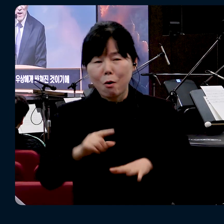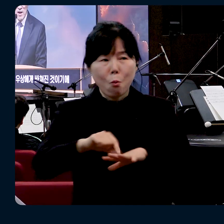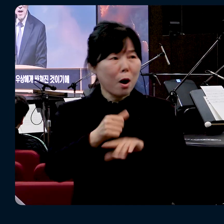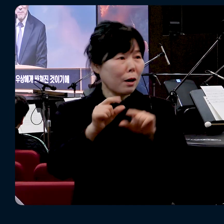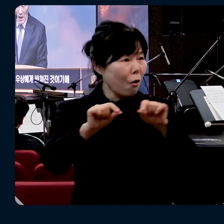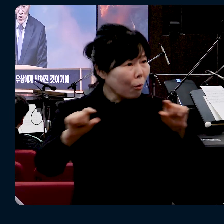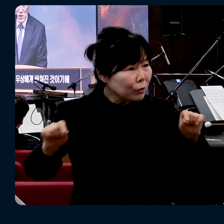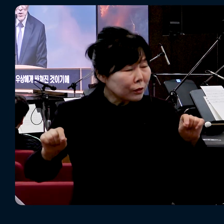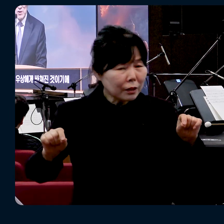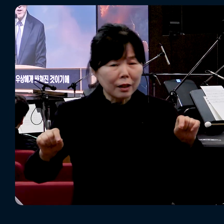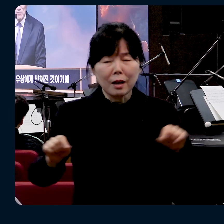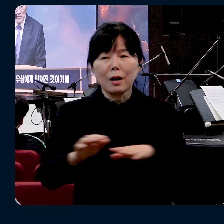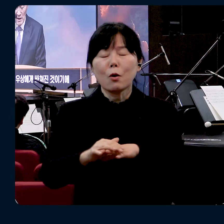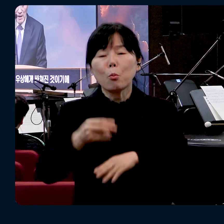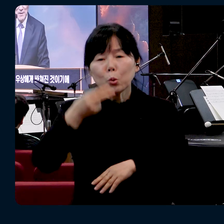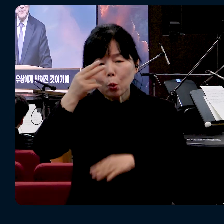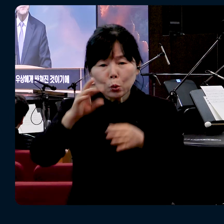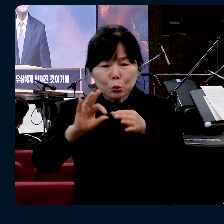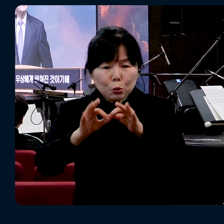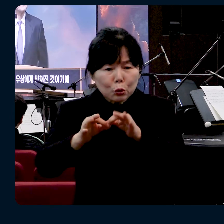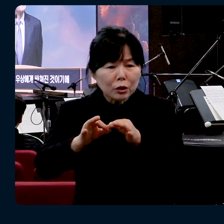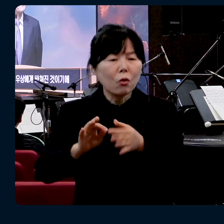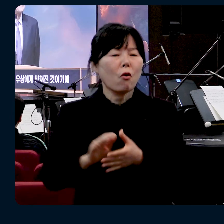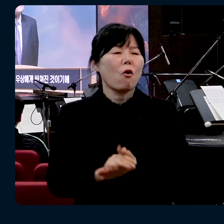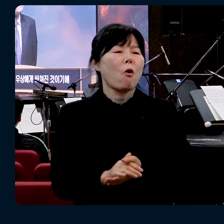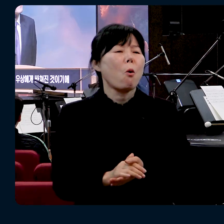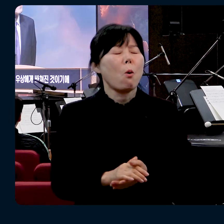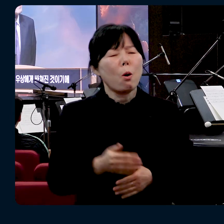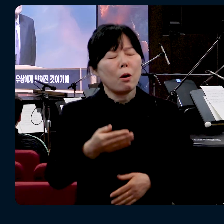포도주가 우상에게 바쳐진 것이기 그렇다.